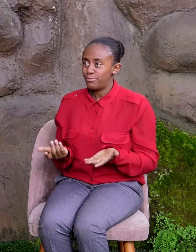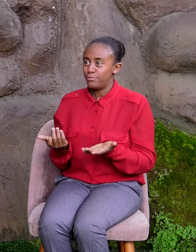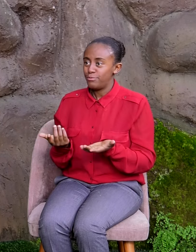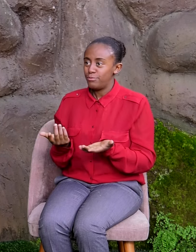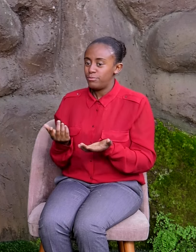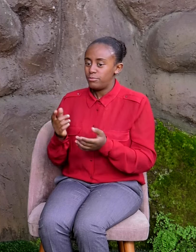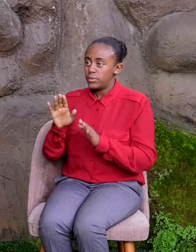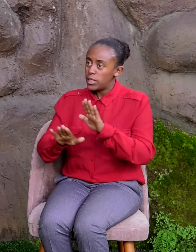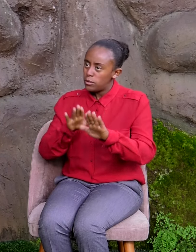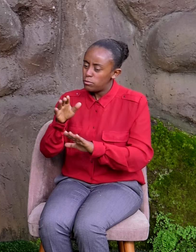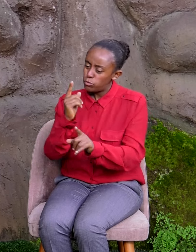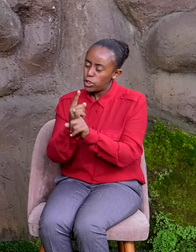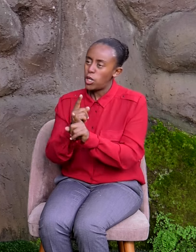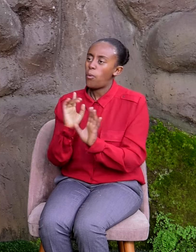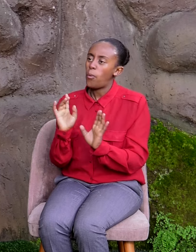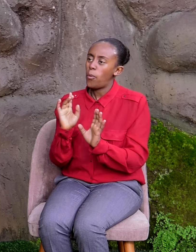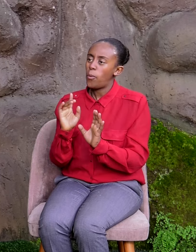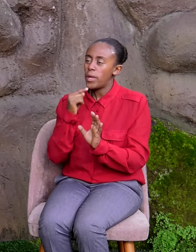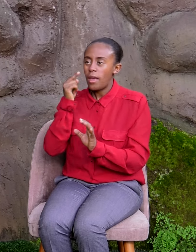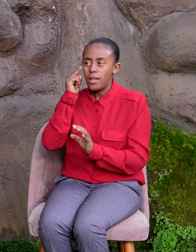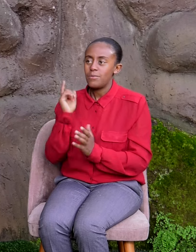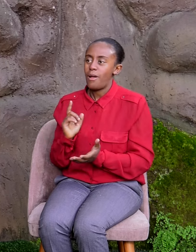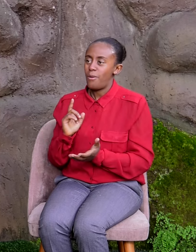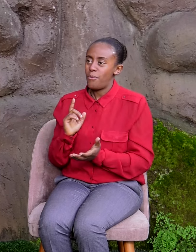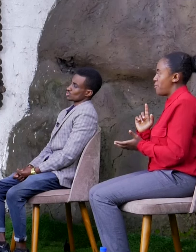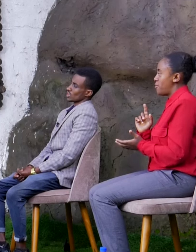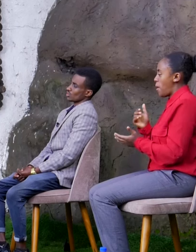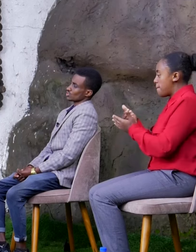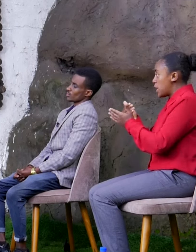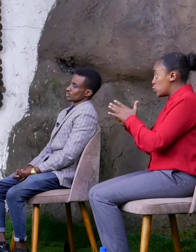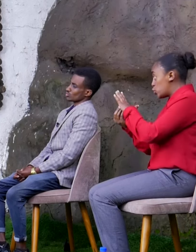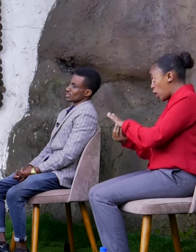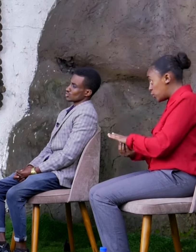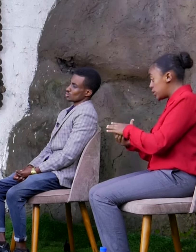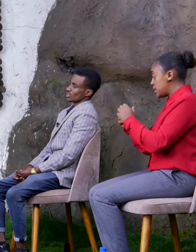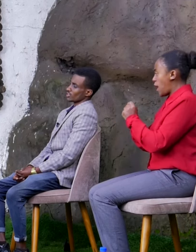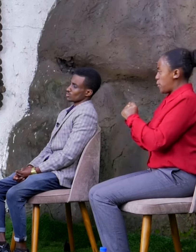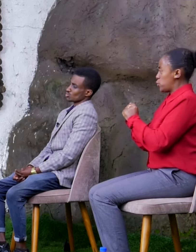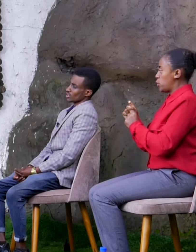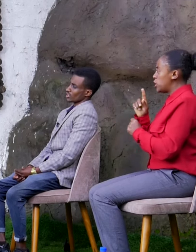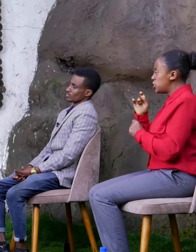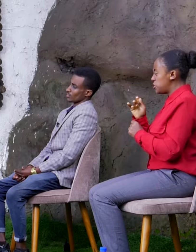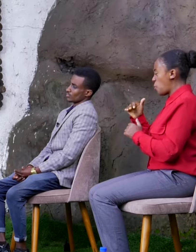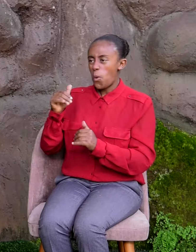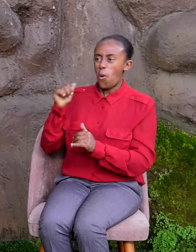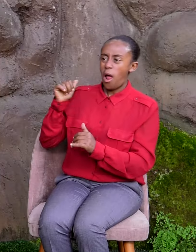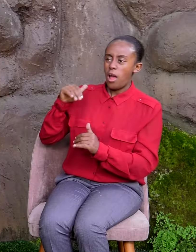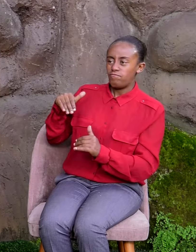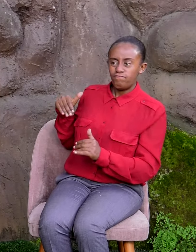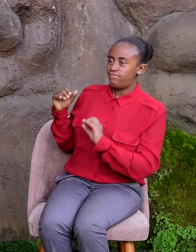ስለዚህ እየሄድኩት ያለው ሂደት ትክክል ነው ብዬ ስለማስብ የሚደርሱት ጫናዎች ያበረቱኛል እንጂ ወደ ኋላ ሊመልሱኝ